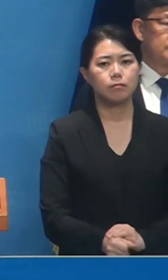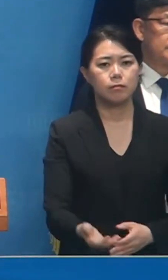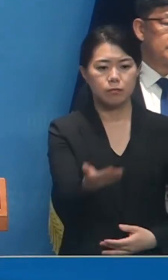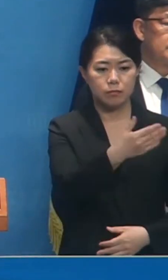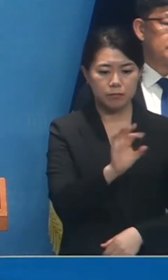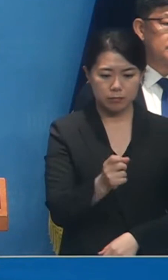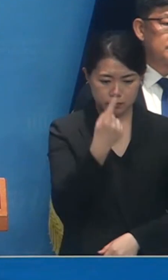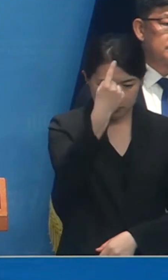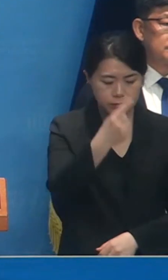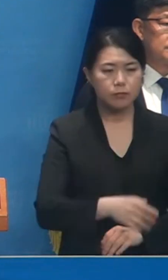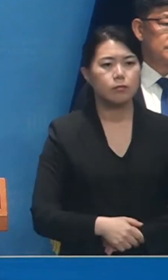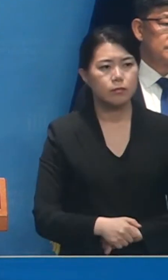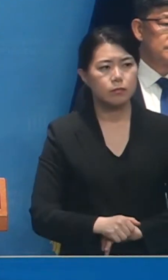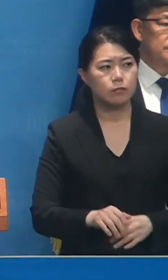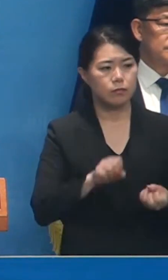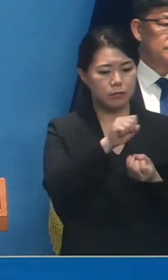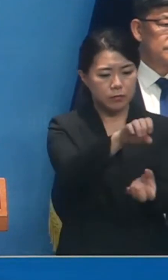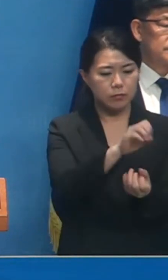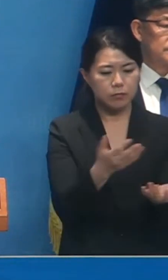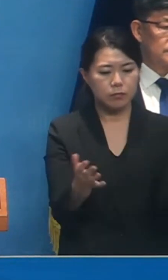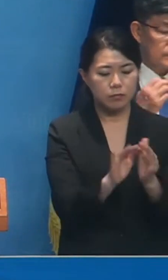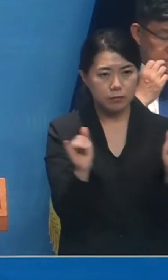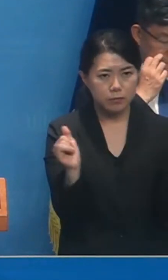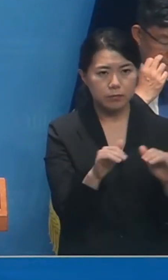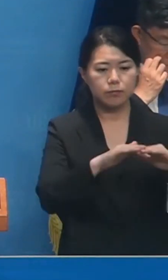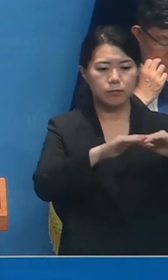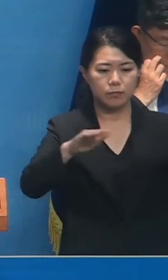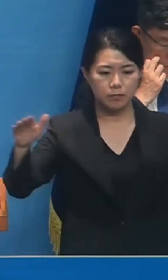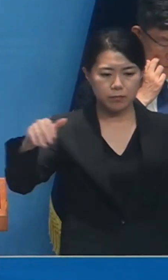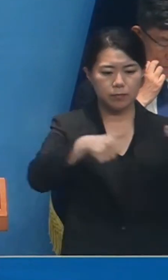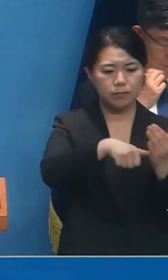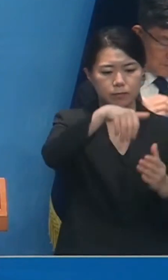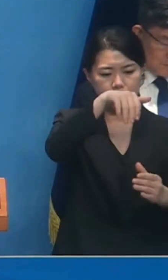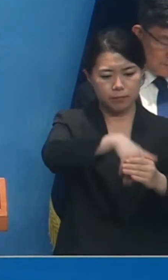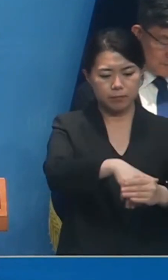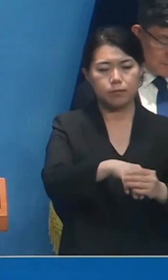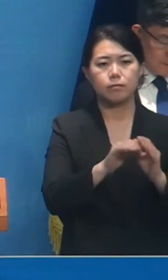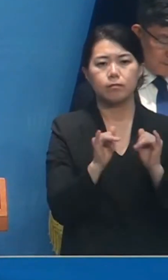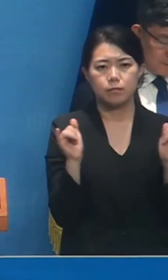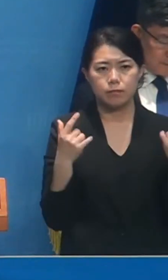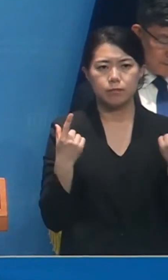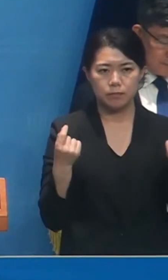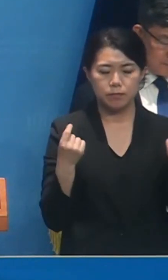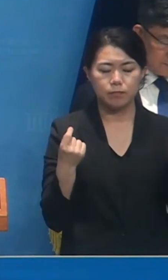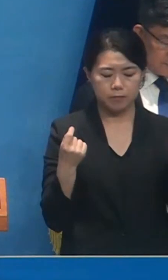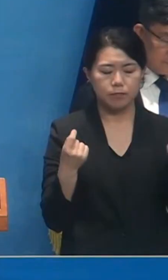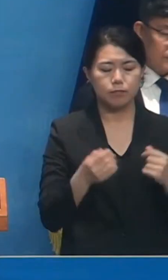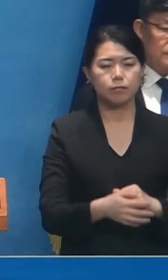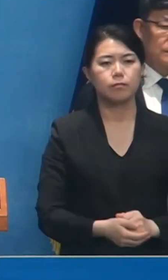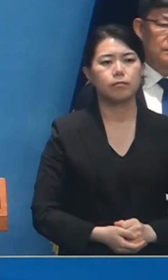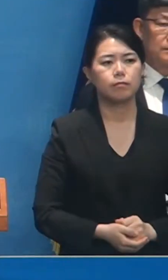노력이 있었기에 택배 노동자들도 동등한 유권자로서 권리를 행사할 수 있게 되었습니다.